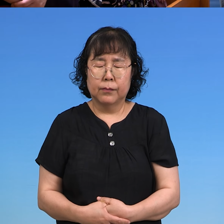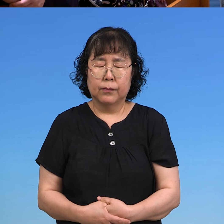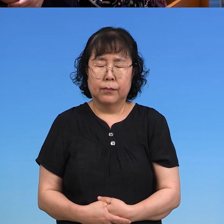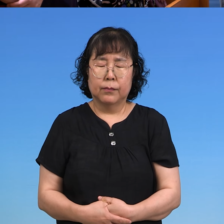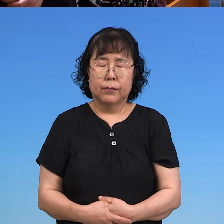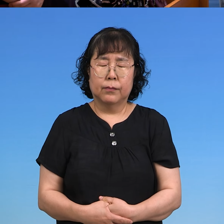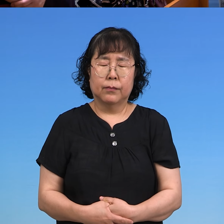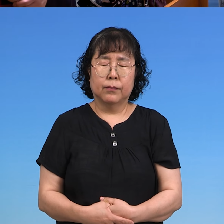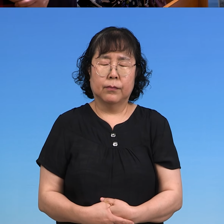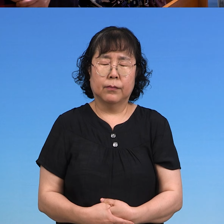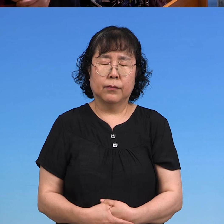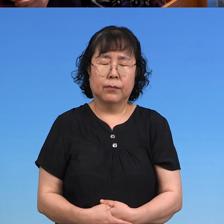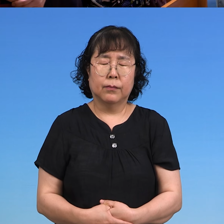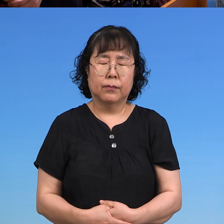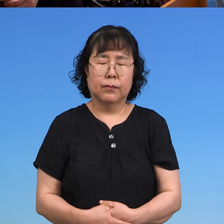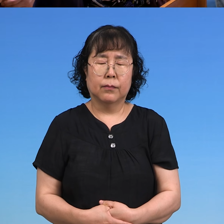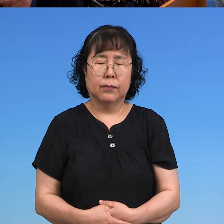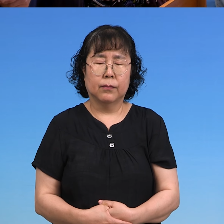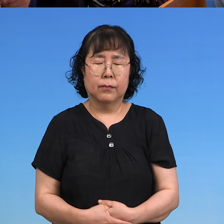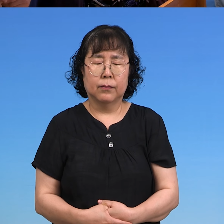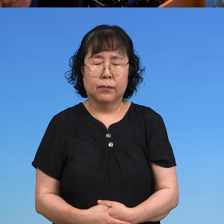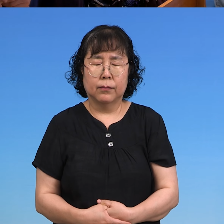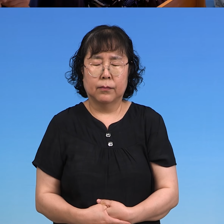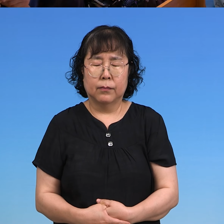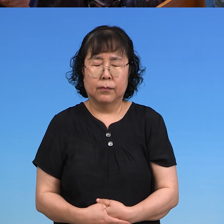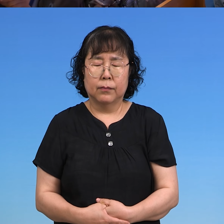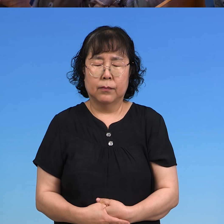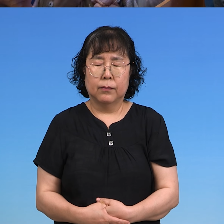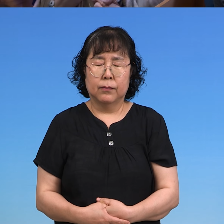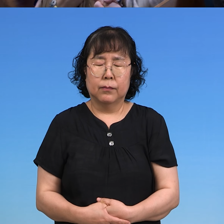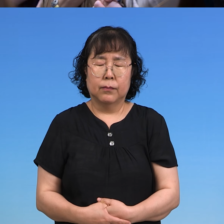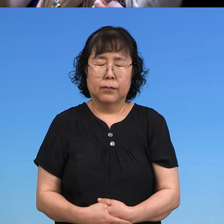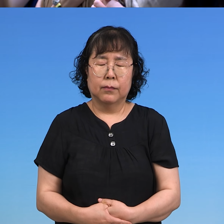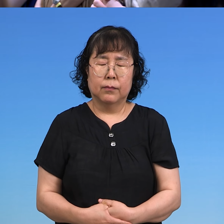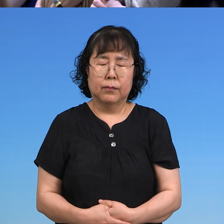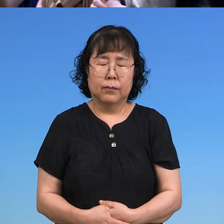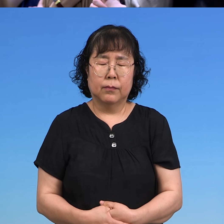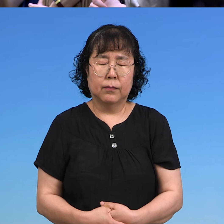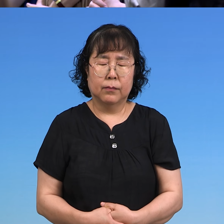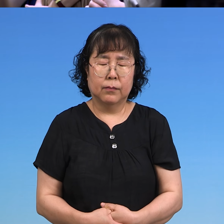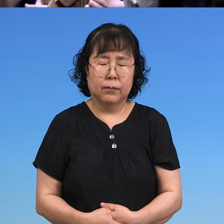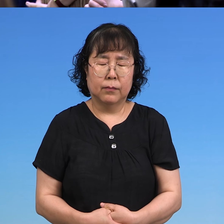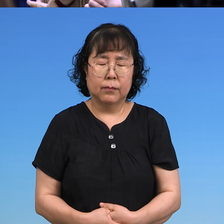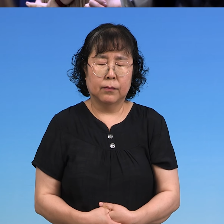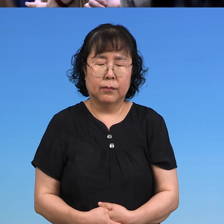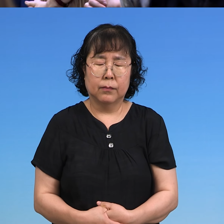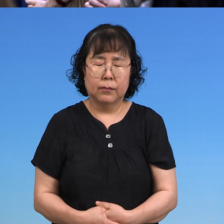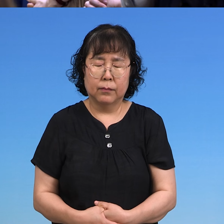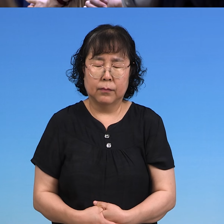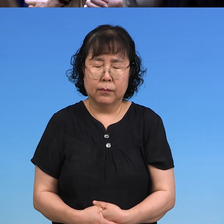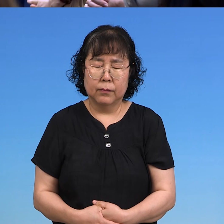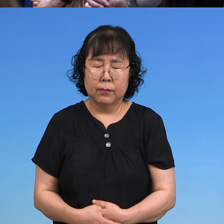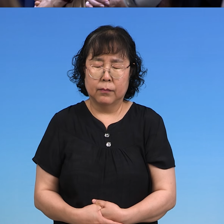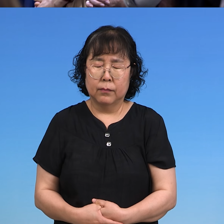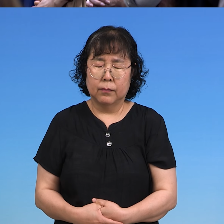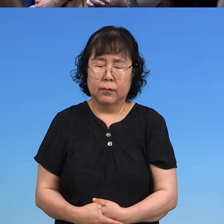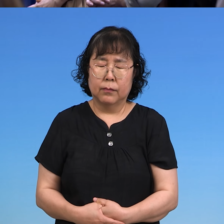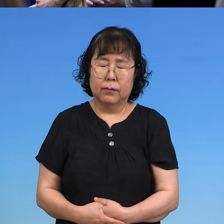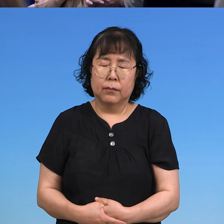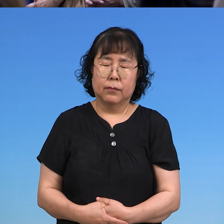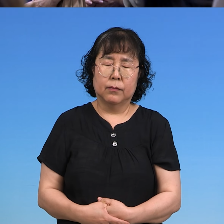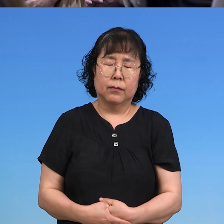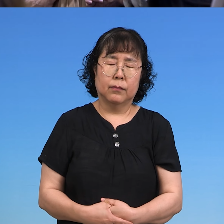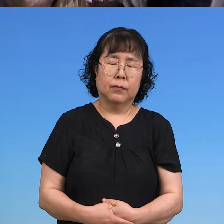일이 오히려 과거의 단전이 일어나고 미래를 향하여 꿈을 꾸며 나아가는 제로가 될 수 있음을